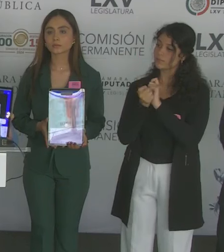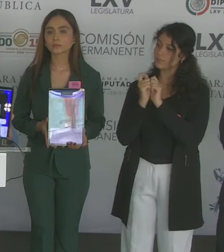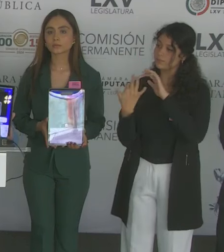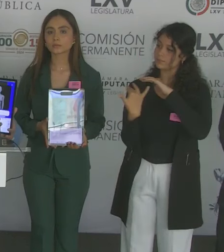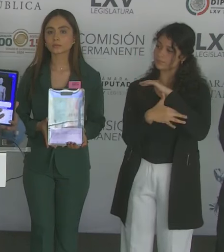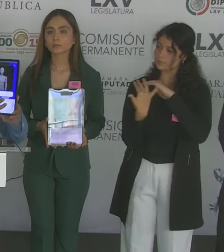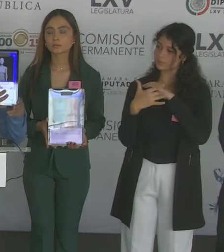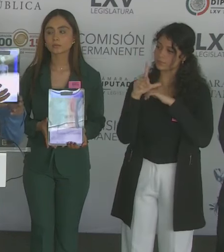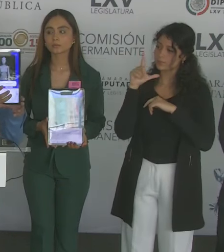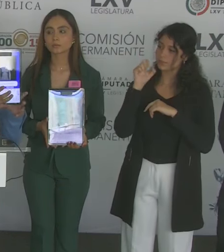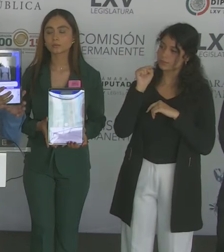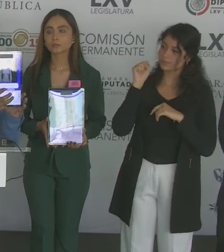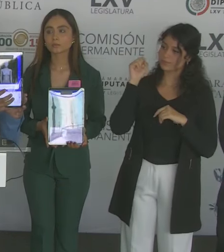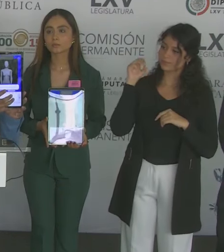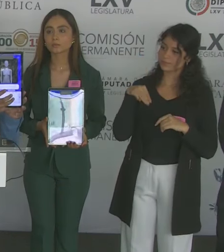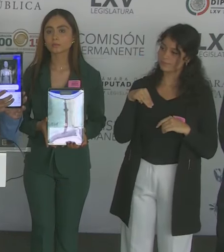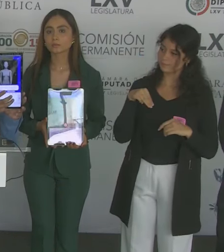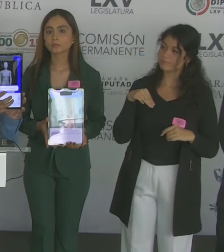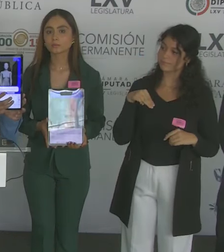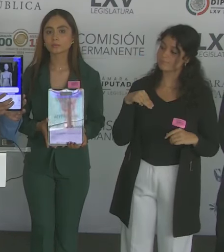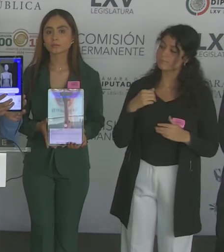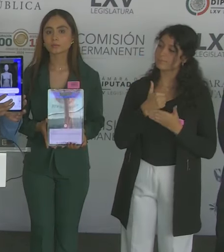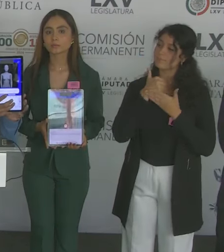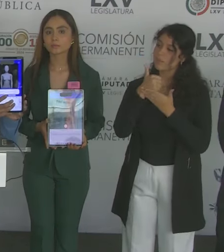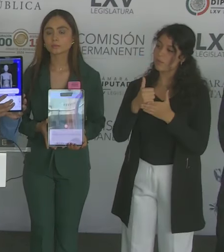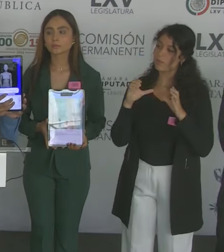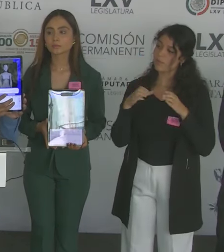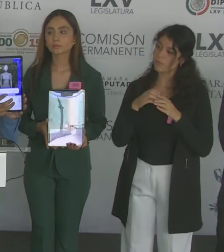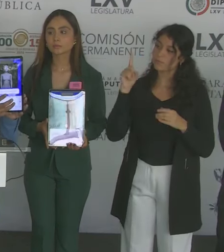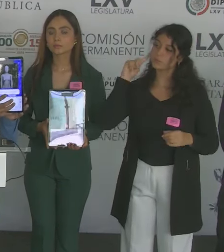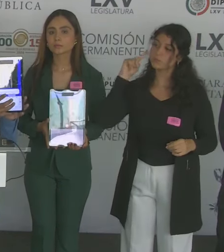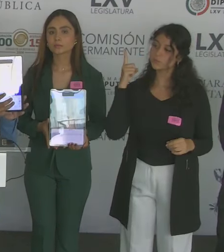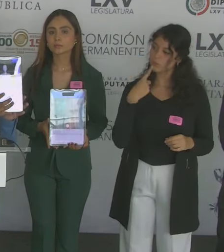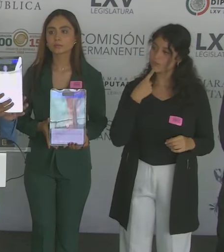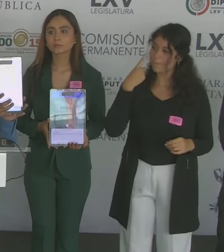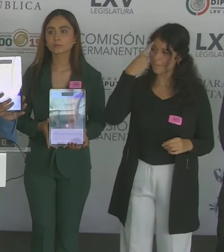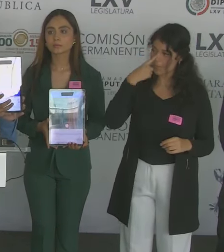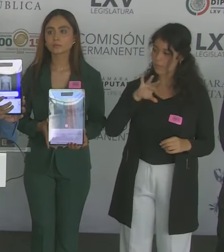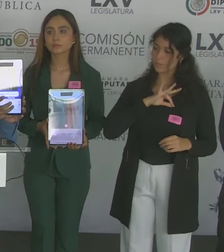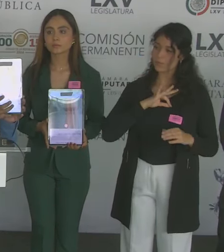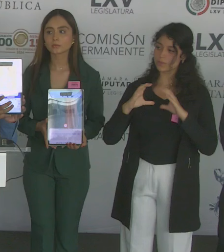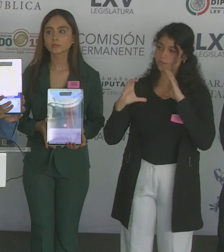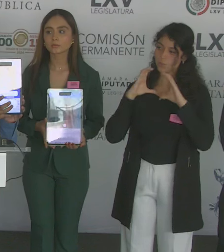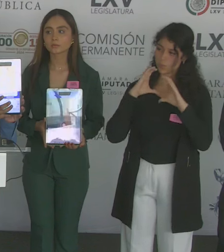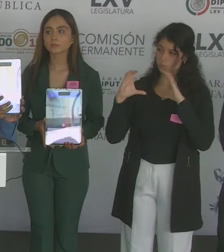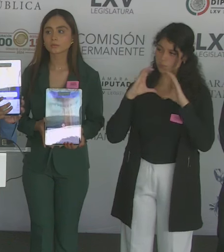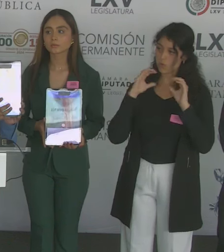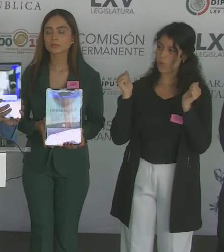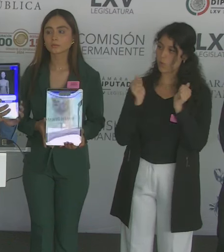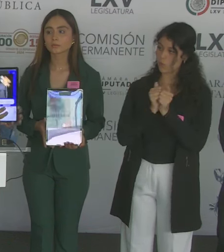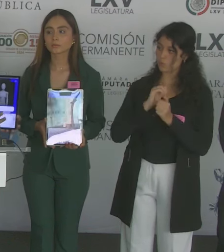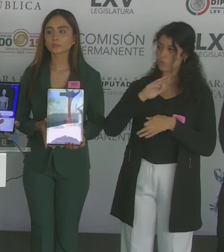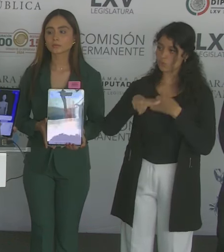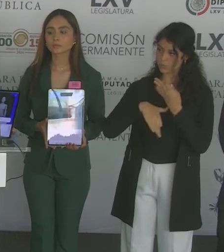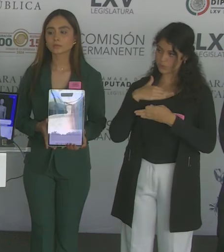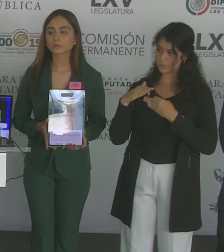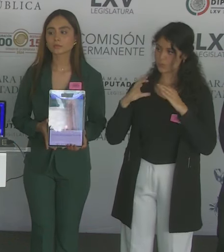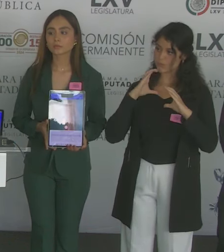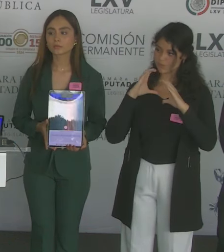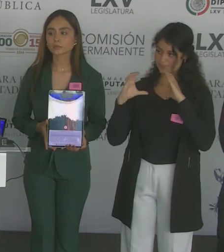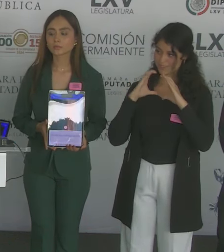señas eso va a ayudar a la comunidad sorda a poder a podernos comunicar con la a podernos a la